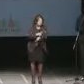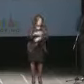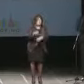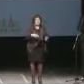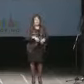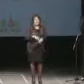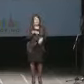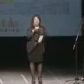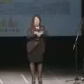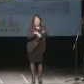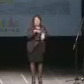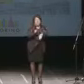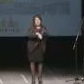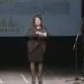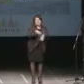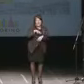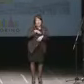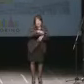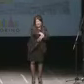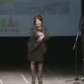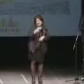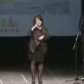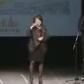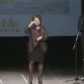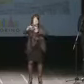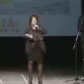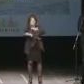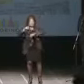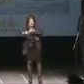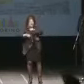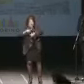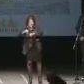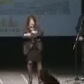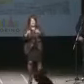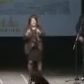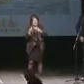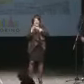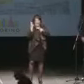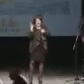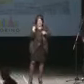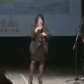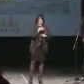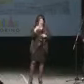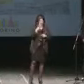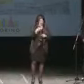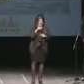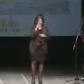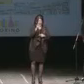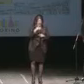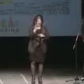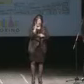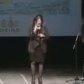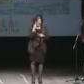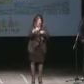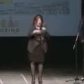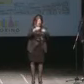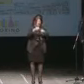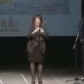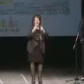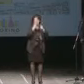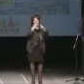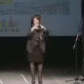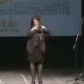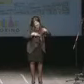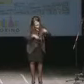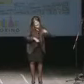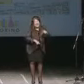'ottica di quello che ha appena raccontato Maurizia credo sia sempre il miglior modo di raggiungerci in metropolitana